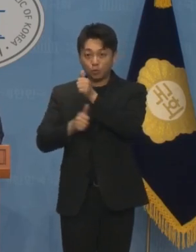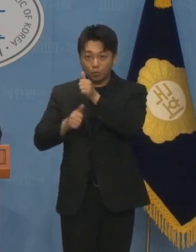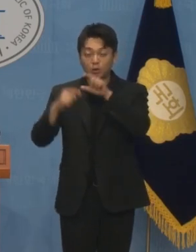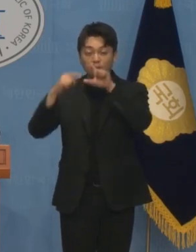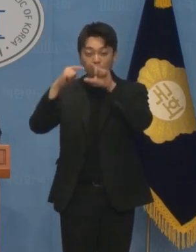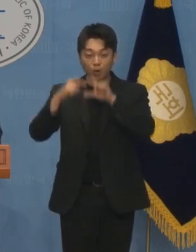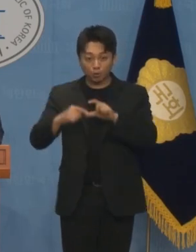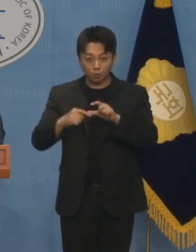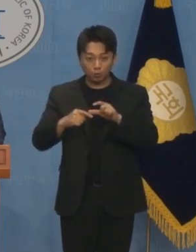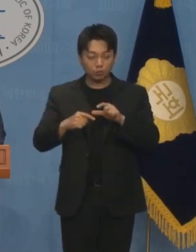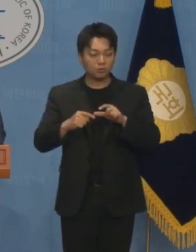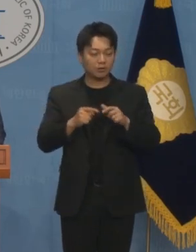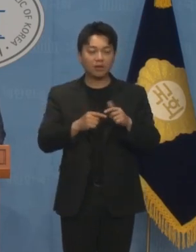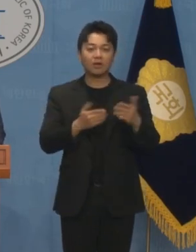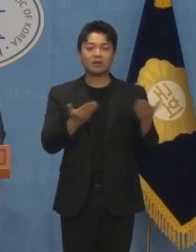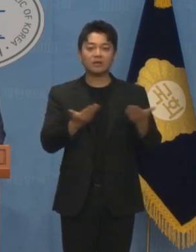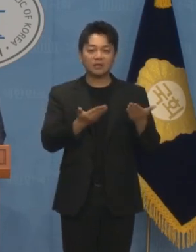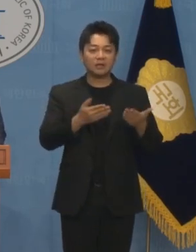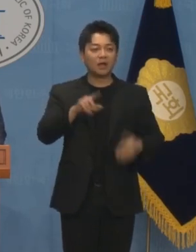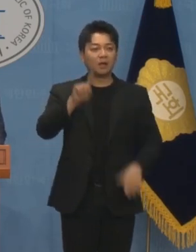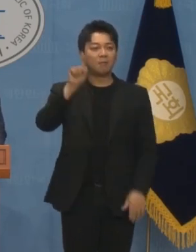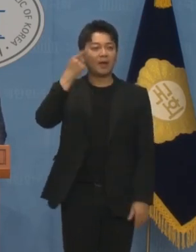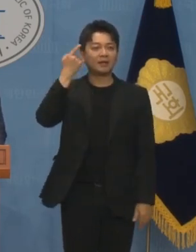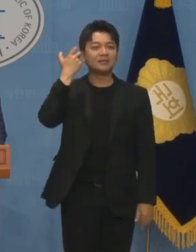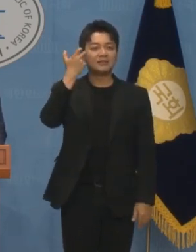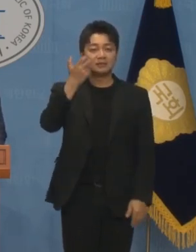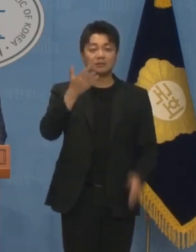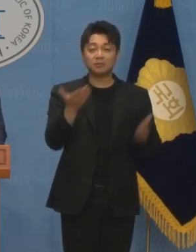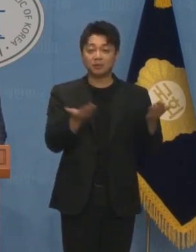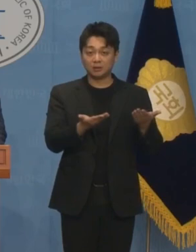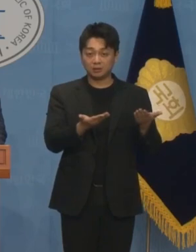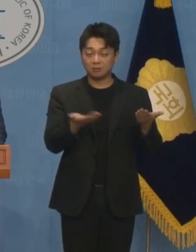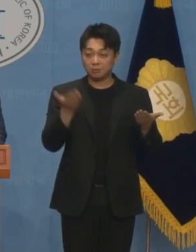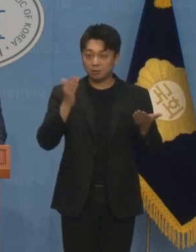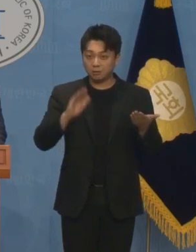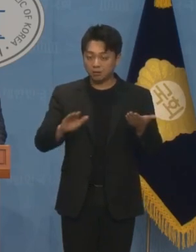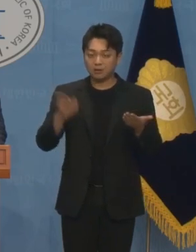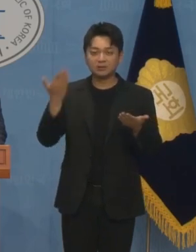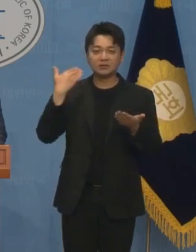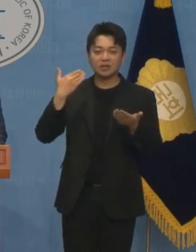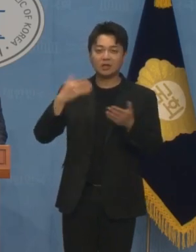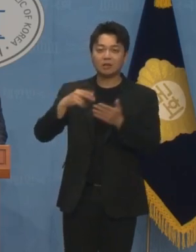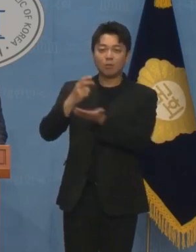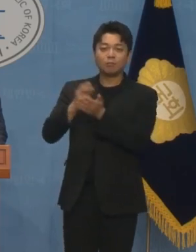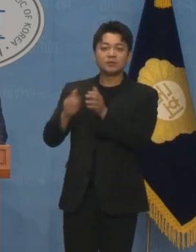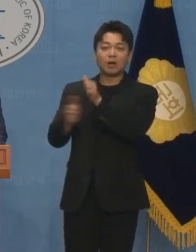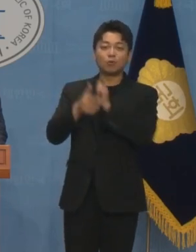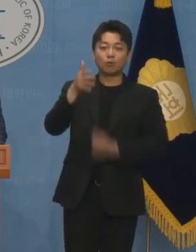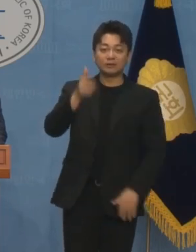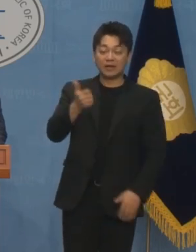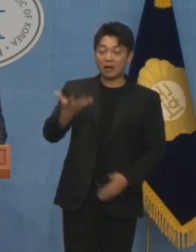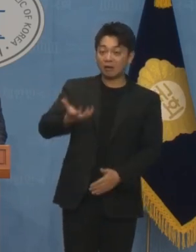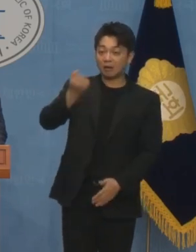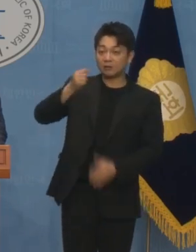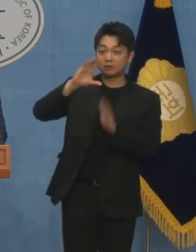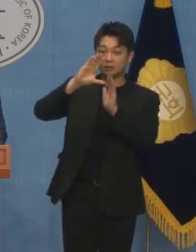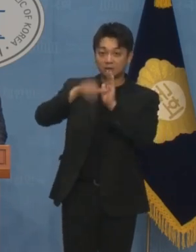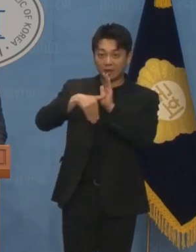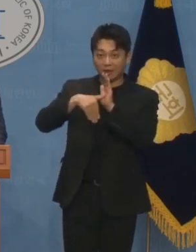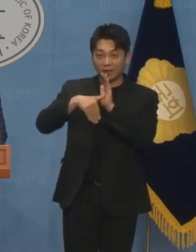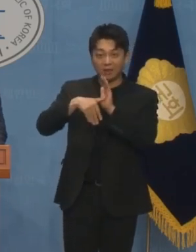일수는 170일이지만 21대 국회에서 법사위원장 자리를 차지한 국민의힘은